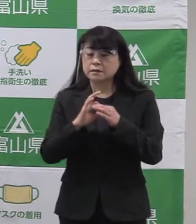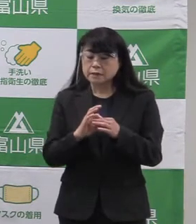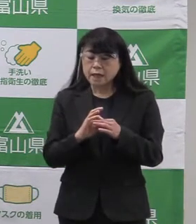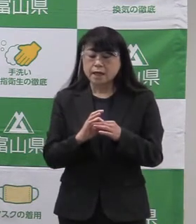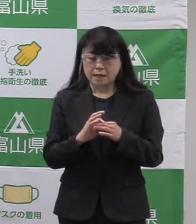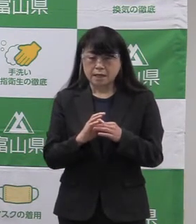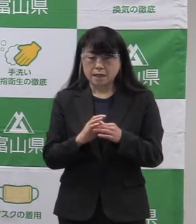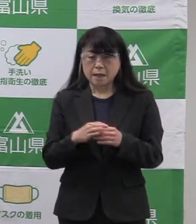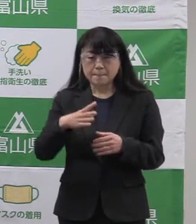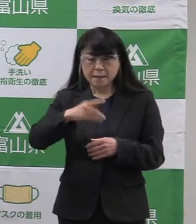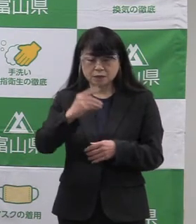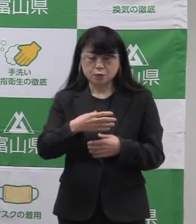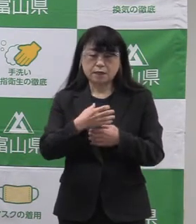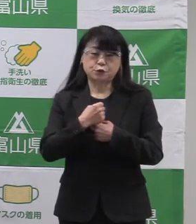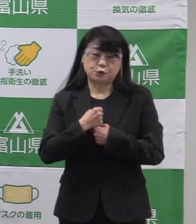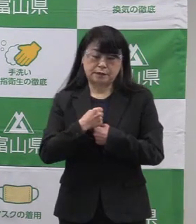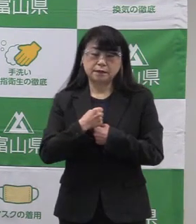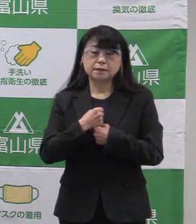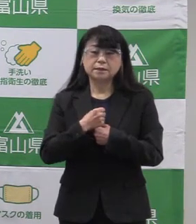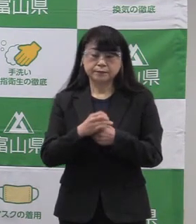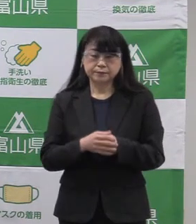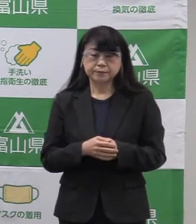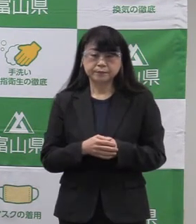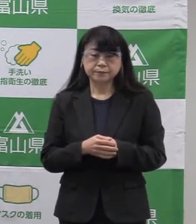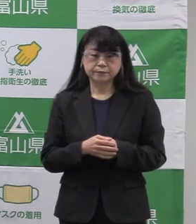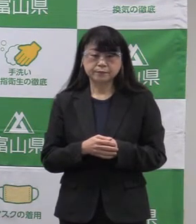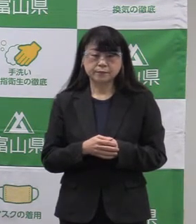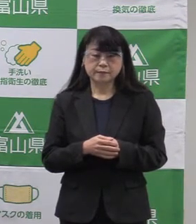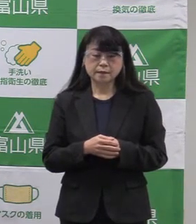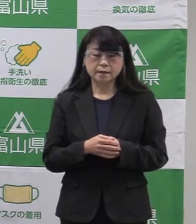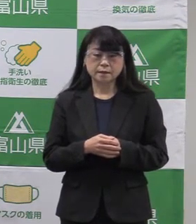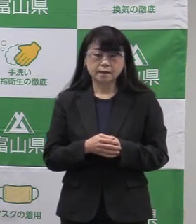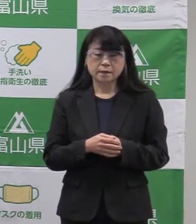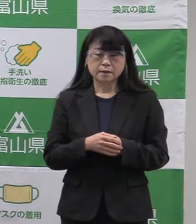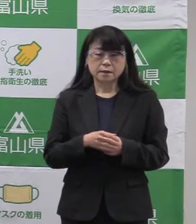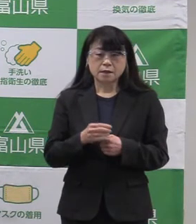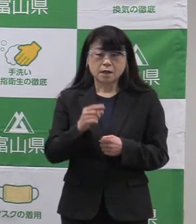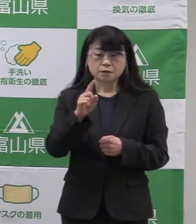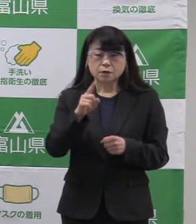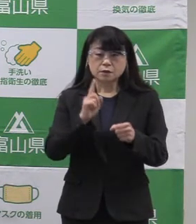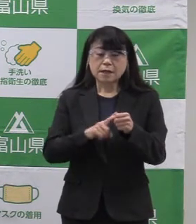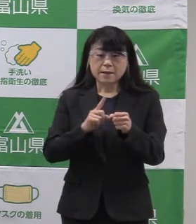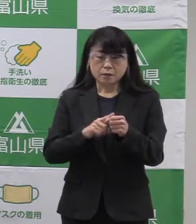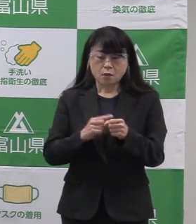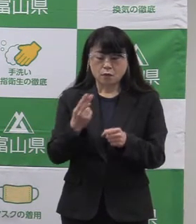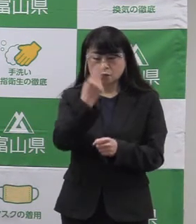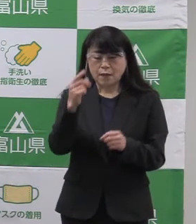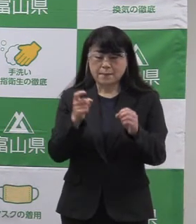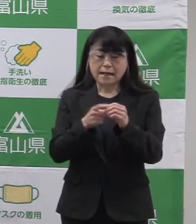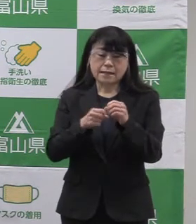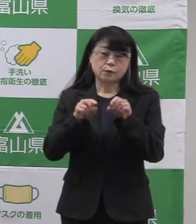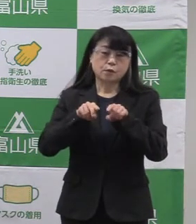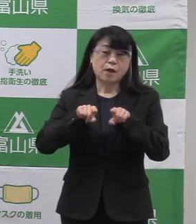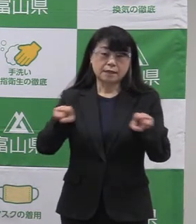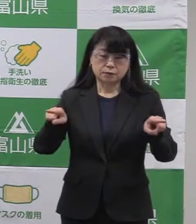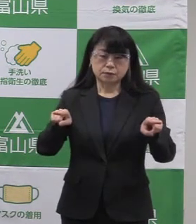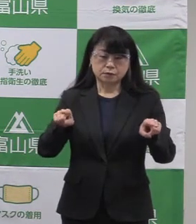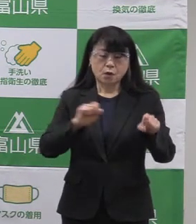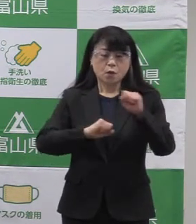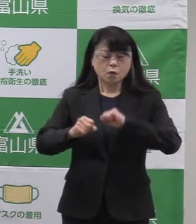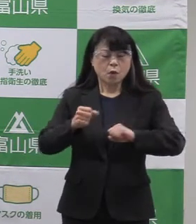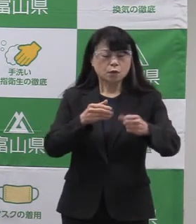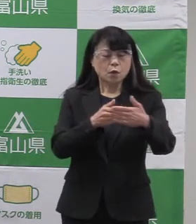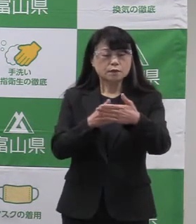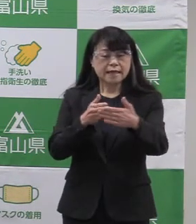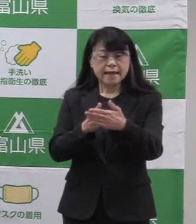は注意をしていただきたい。それぞれの責任において、そういう意味でのこのテーマアラートの発出です。行動制限をかける段階